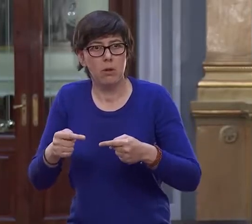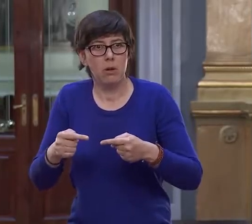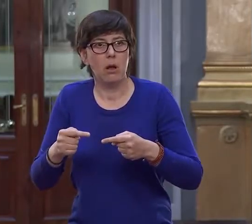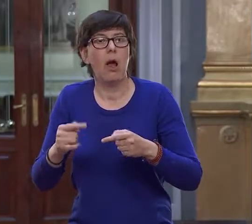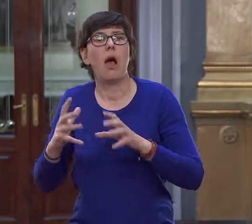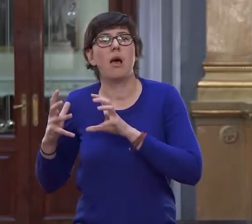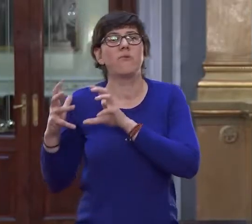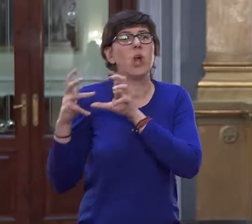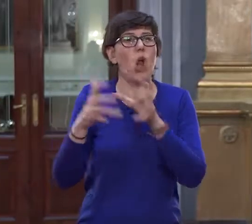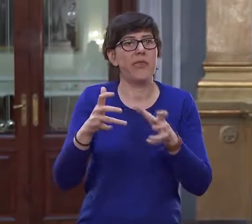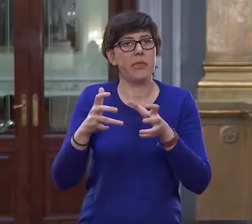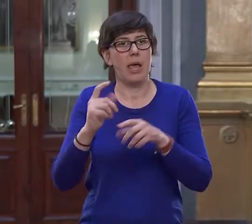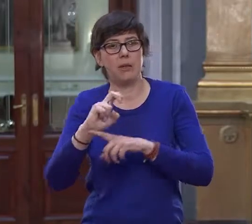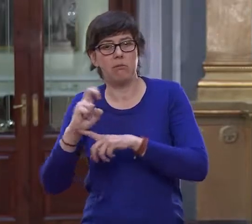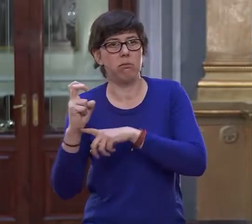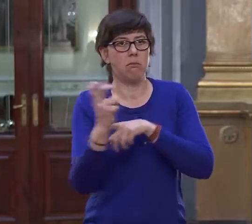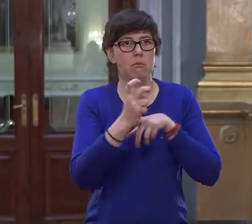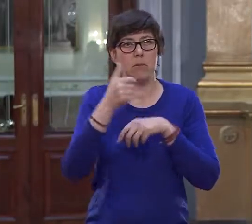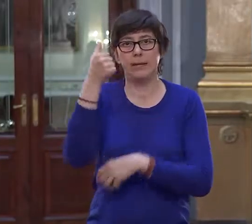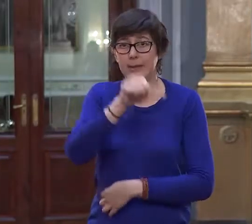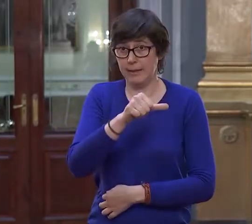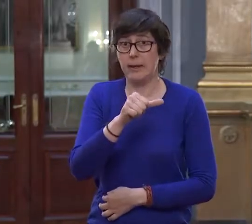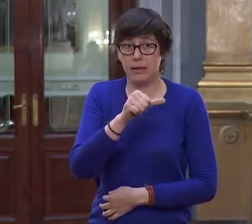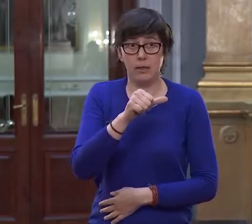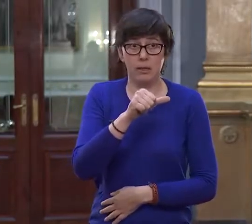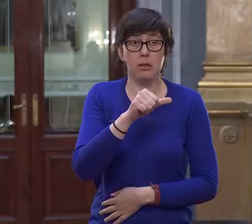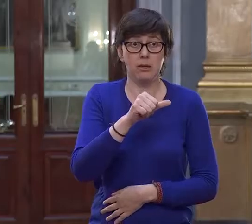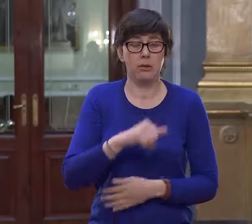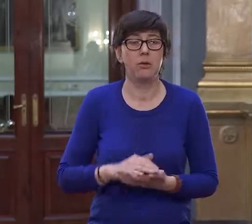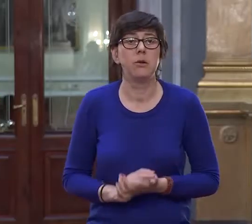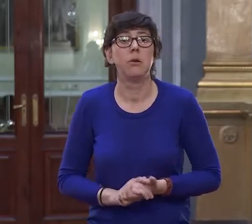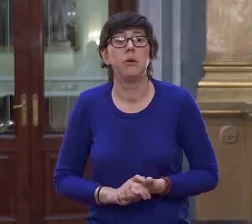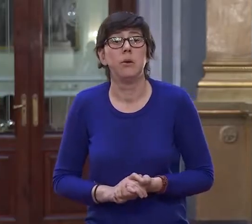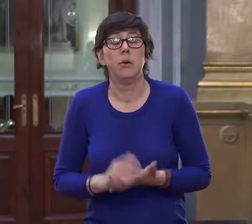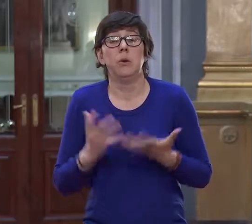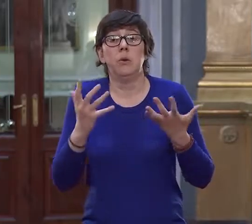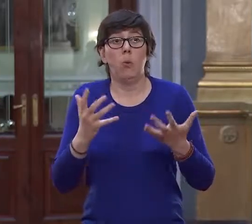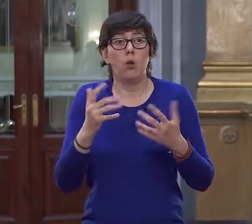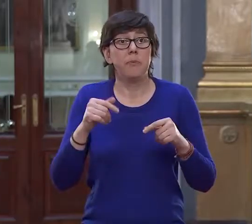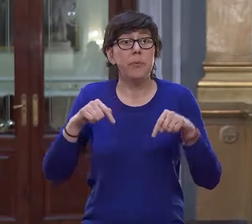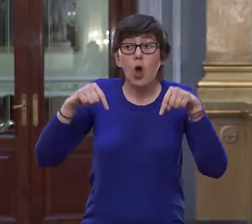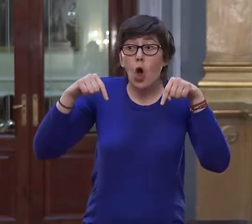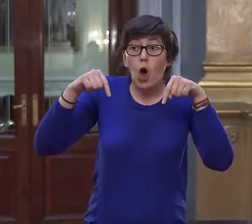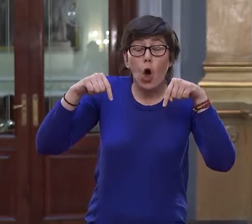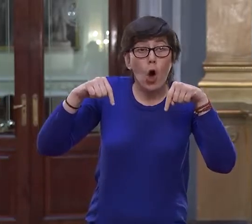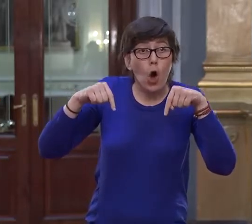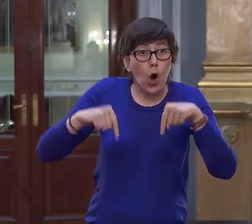la violencia machista y las diferentes violencias machistas que están asesinando a mujeres.